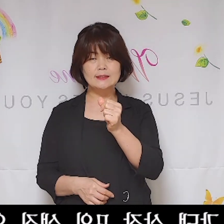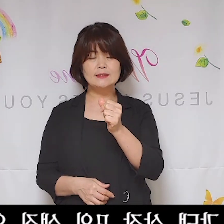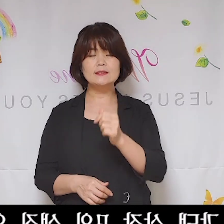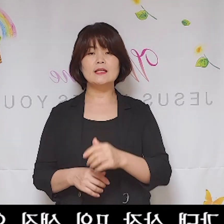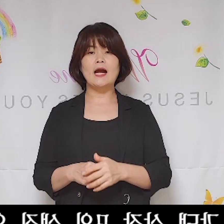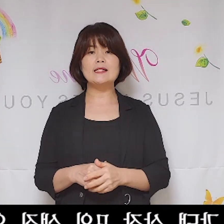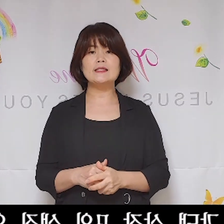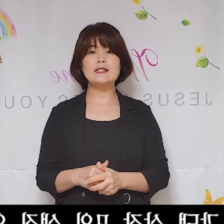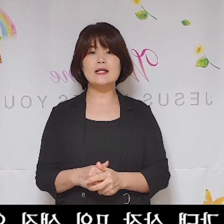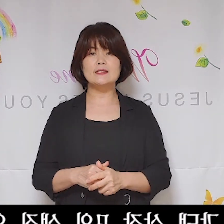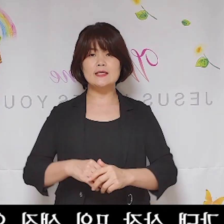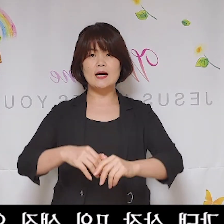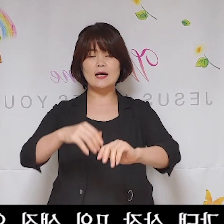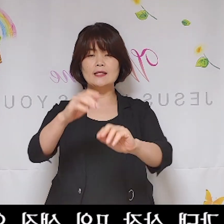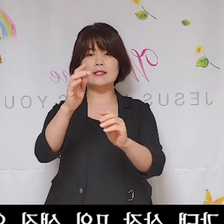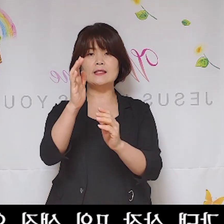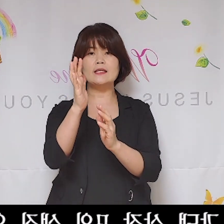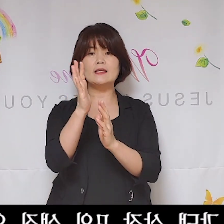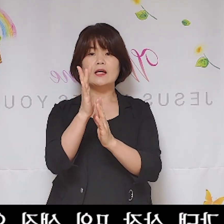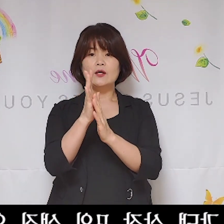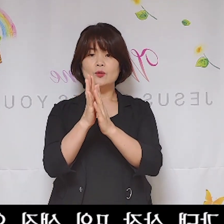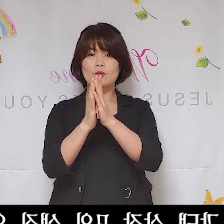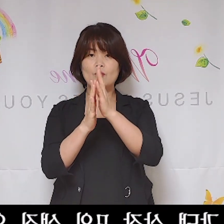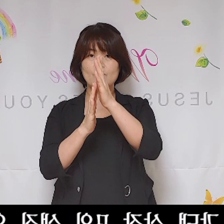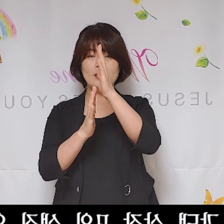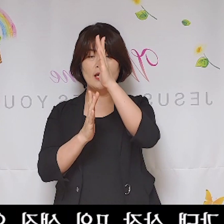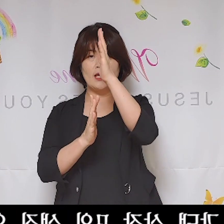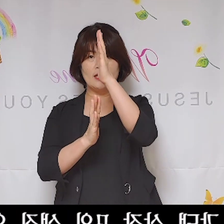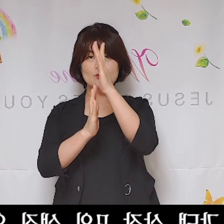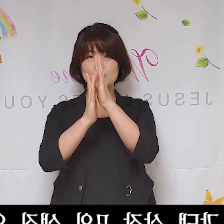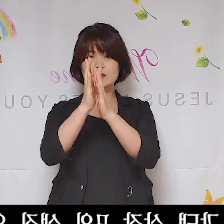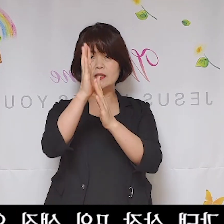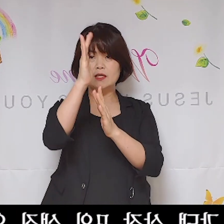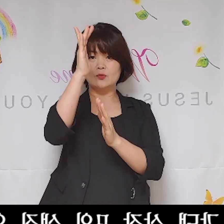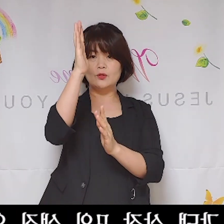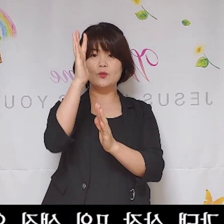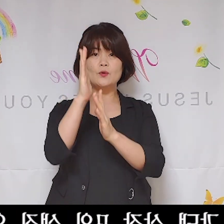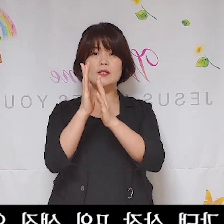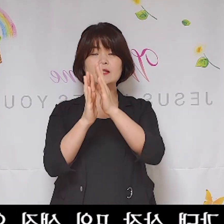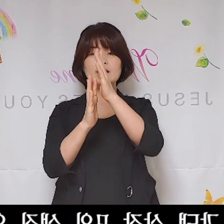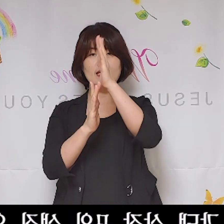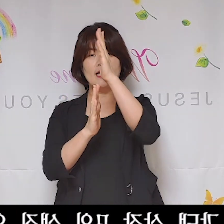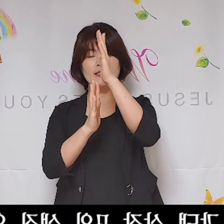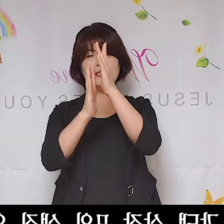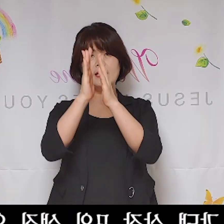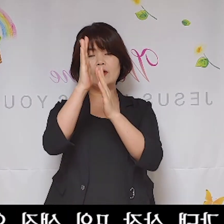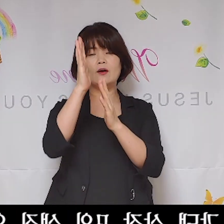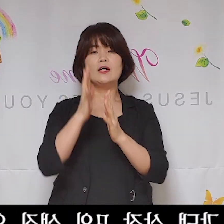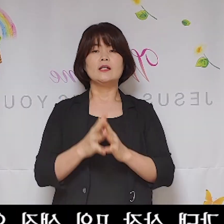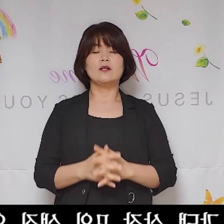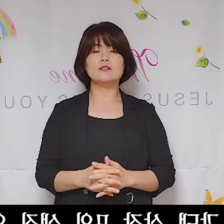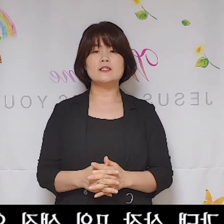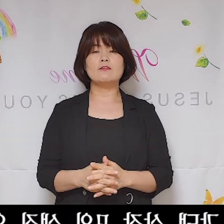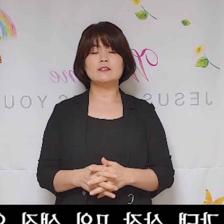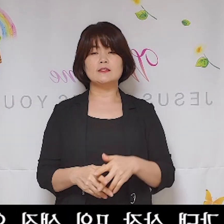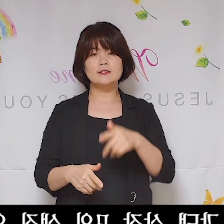작은 갈대상자. 갈대는 이렇게 손을 위로 올리는 게 갈대인데요. 여기서는